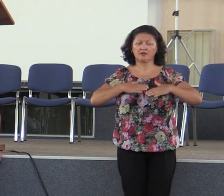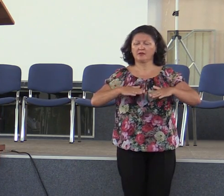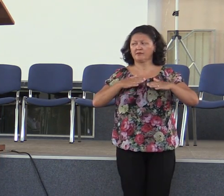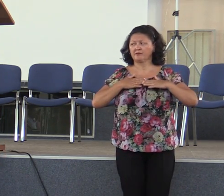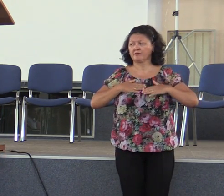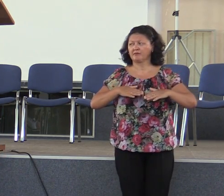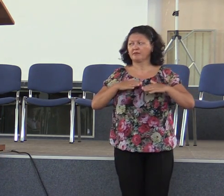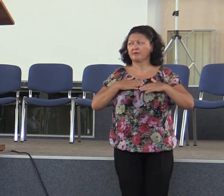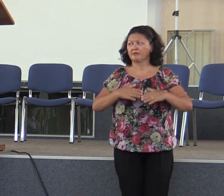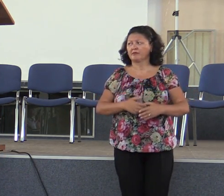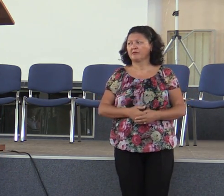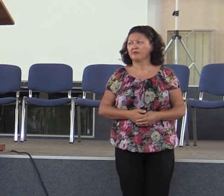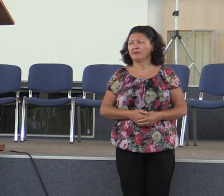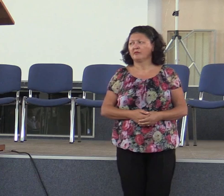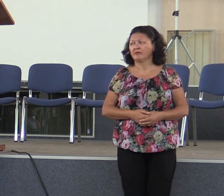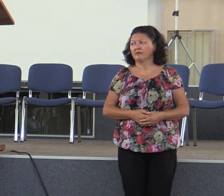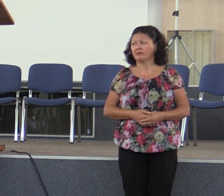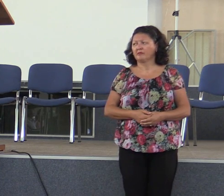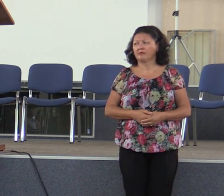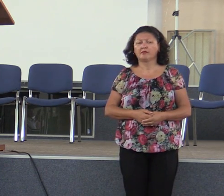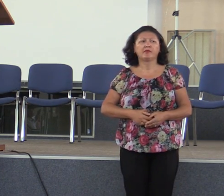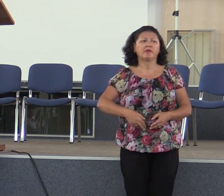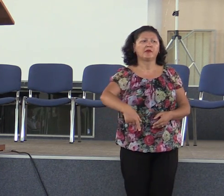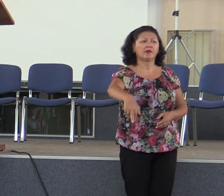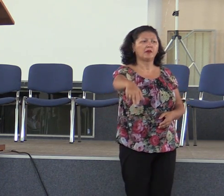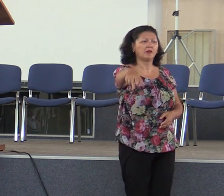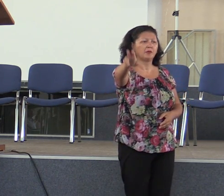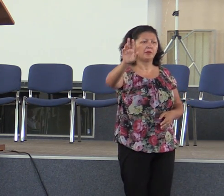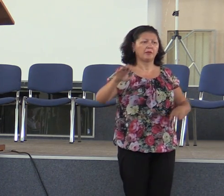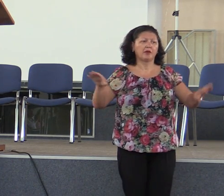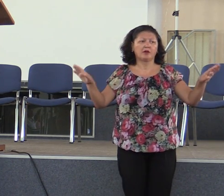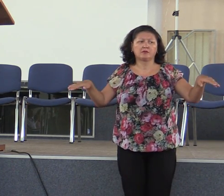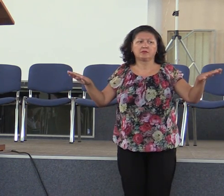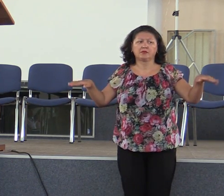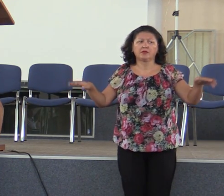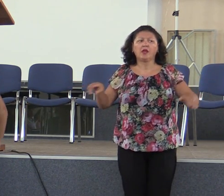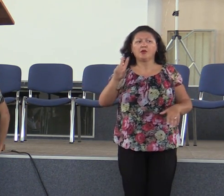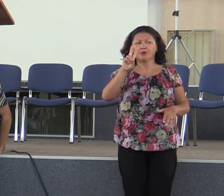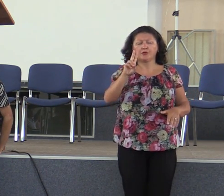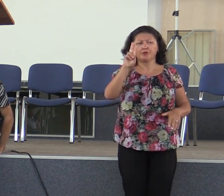Thank you.